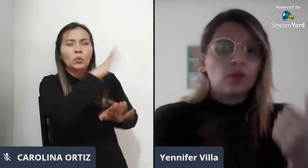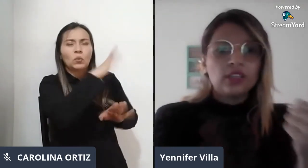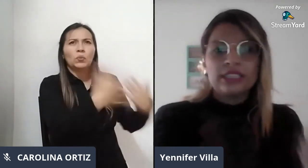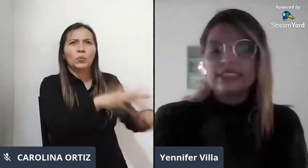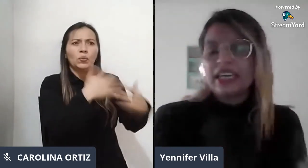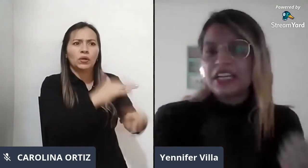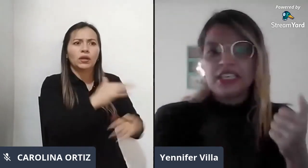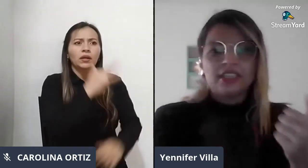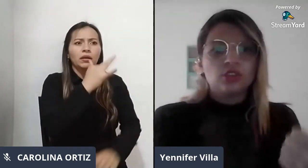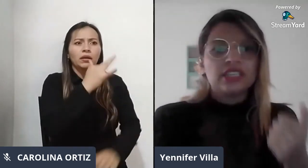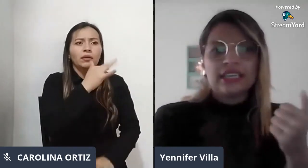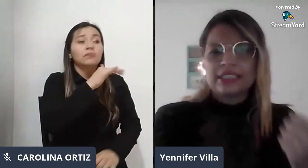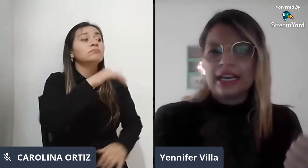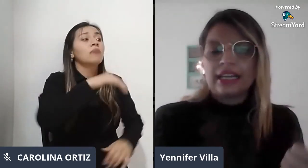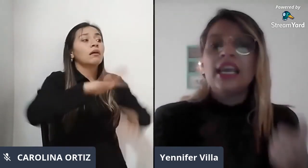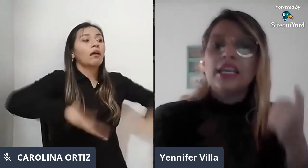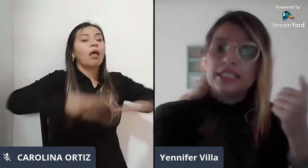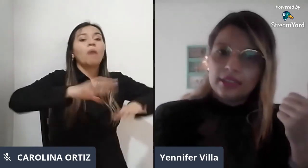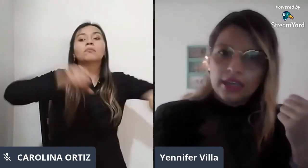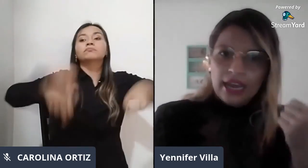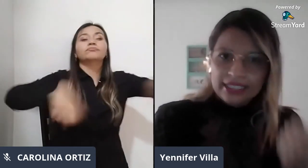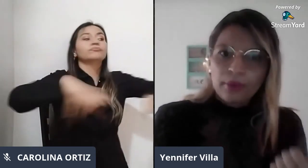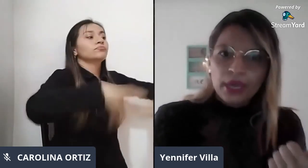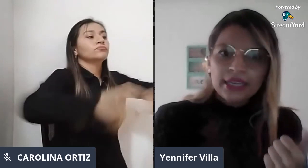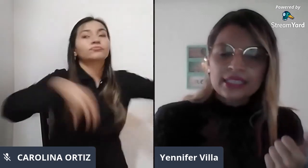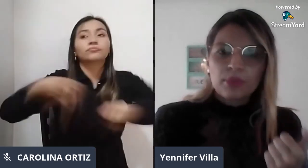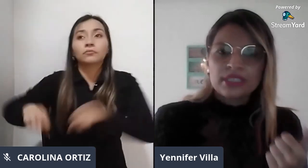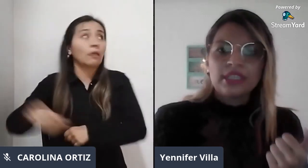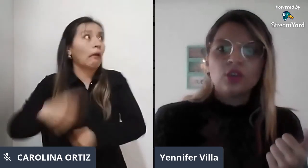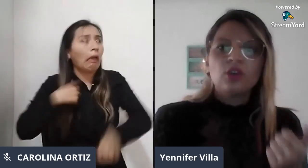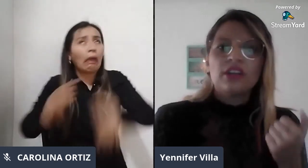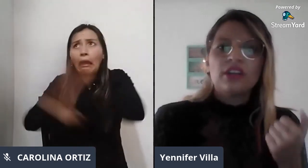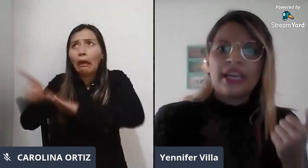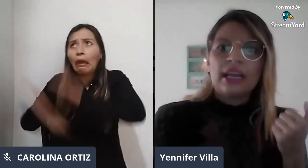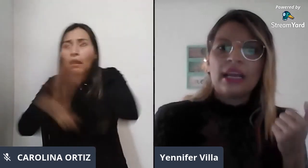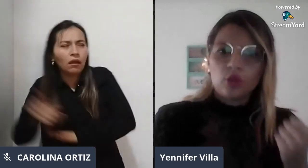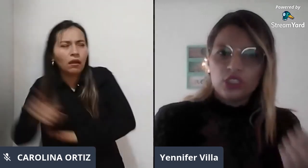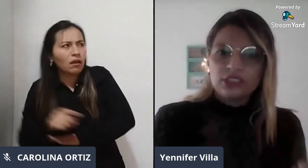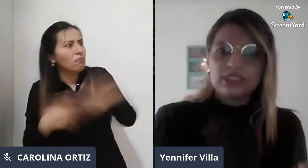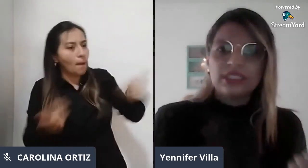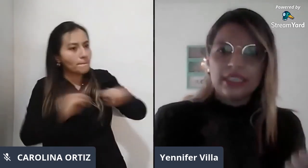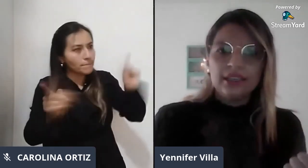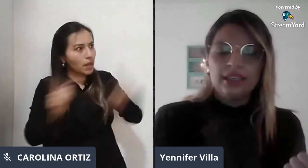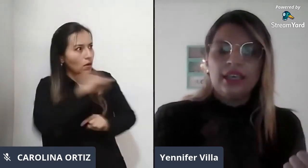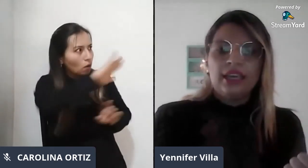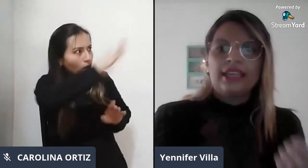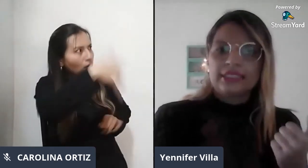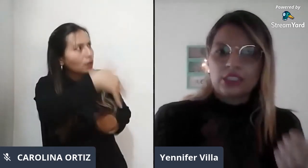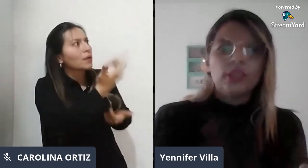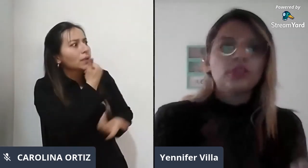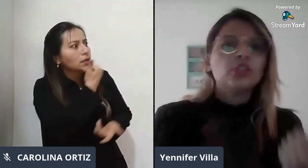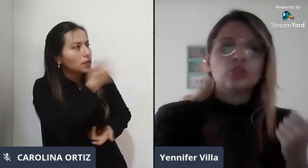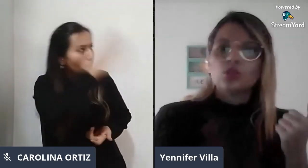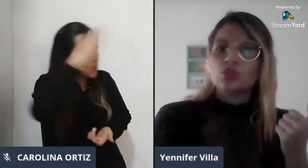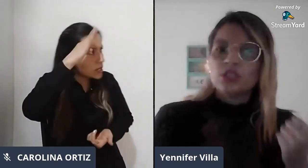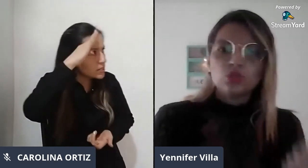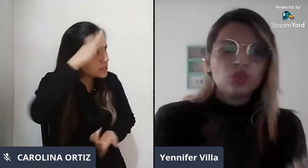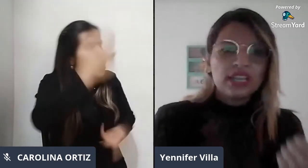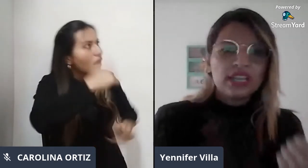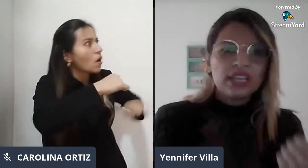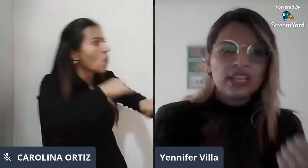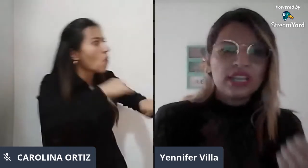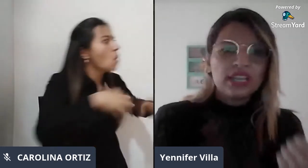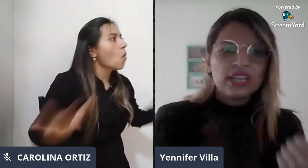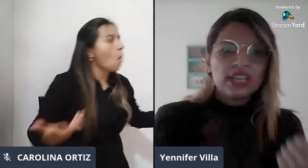están robando las tierras y que entonces hay que sacar. Hay que ver qué está pasando con la forma en que la policía está actuando, y esto no es